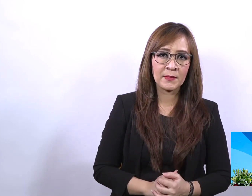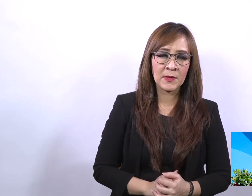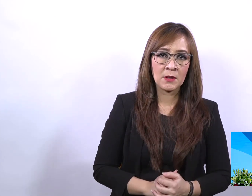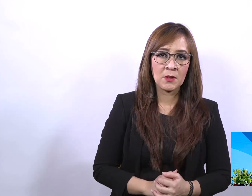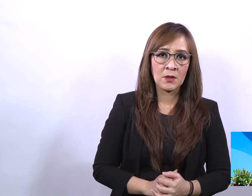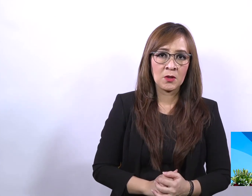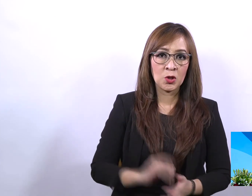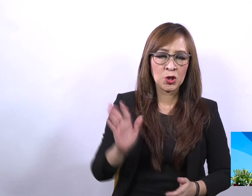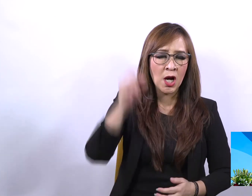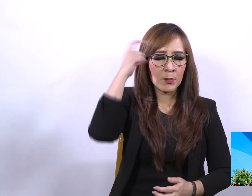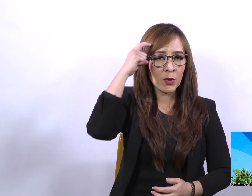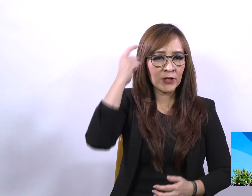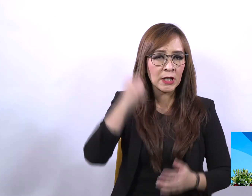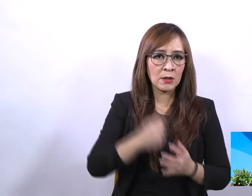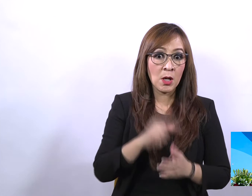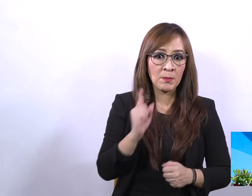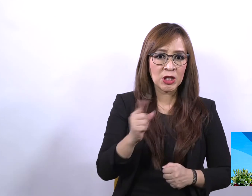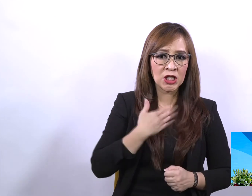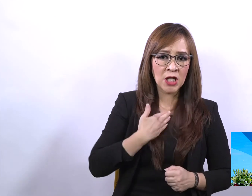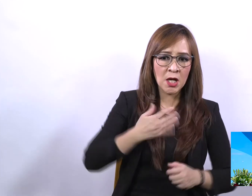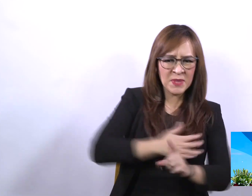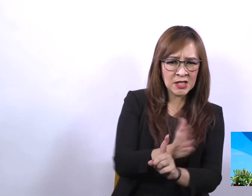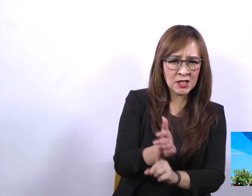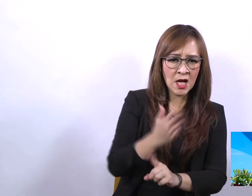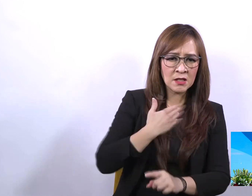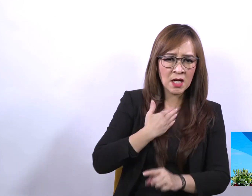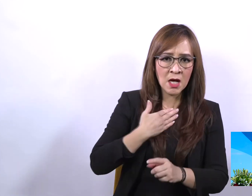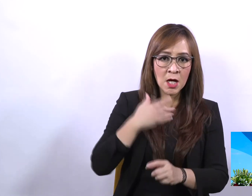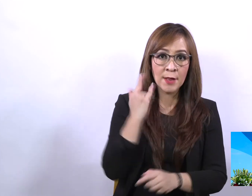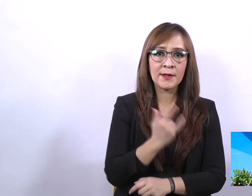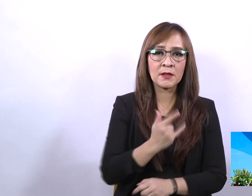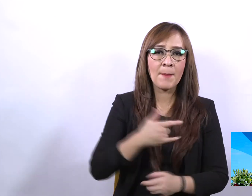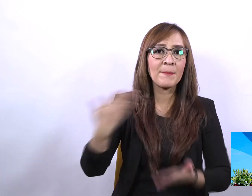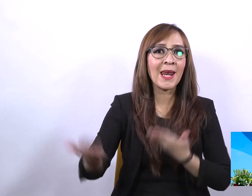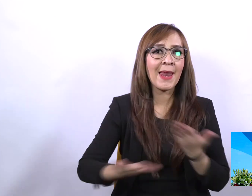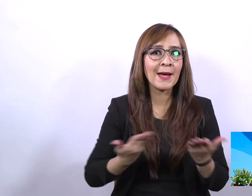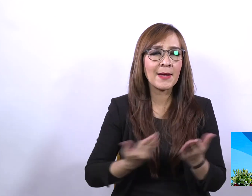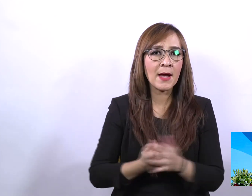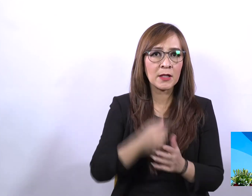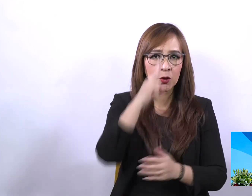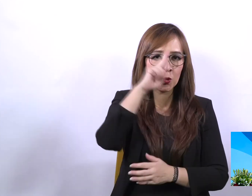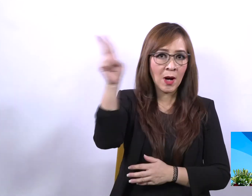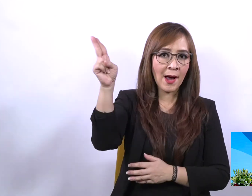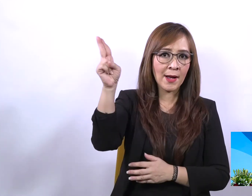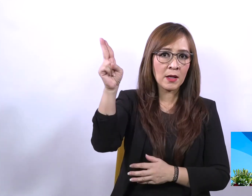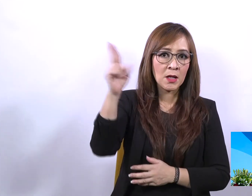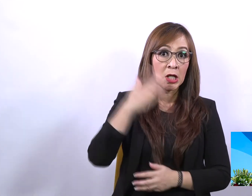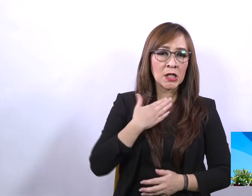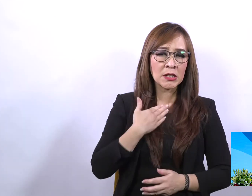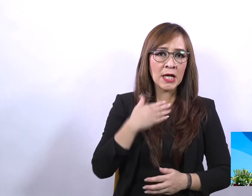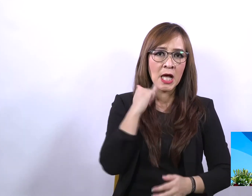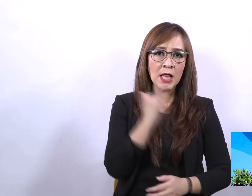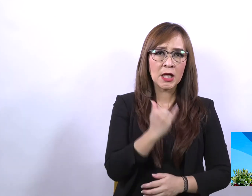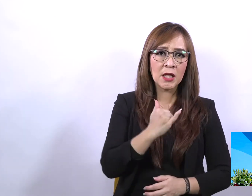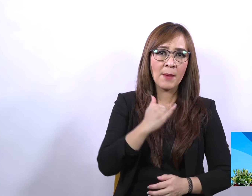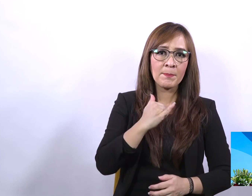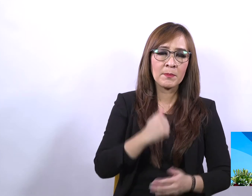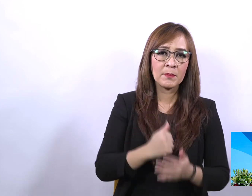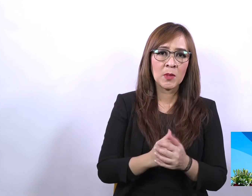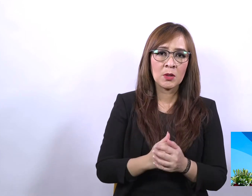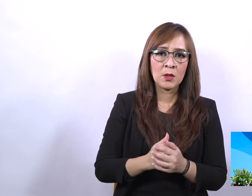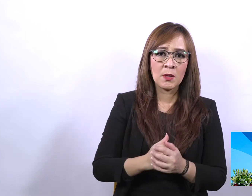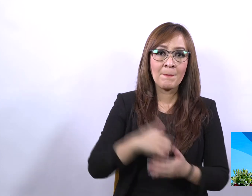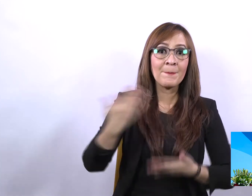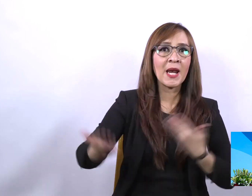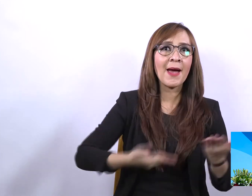melayani meskipun saya berzina saya siap melayani meskipun saya minum apa saya tetap melayani Waduh meskipun hidup dengan alkohol setup melayani meskipun saya hidup dengan